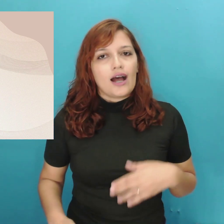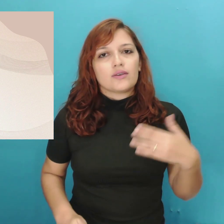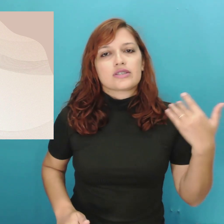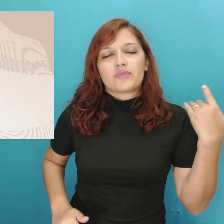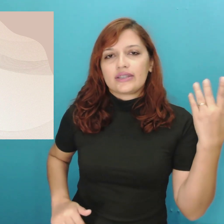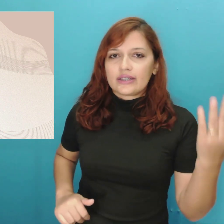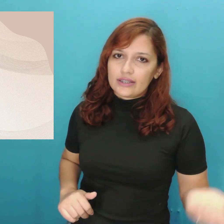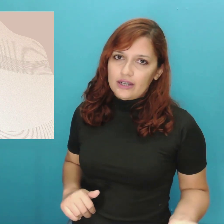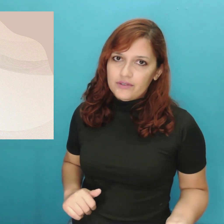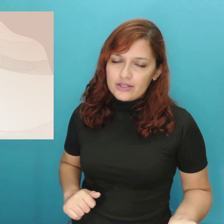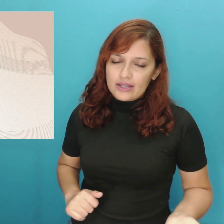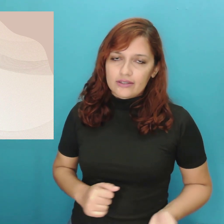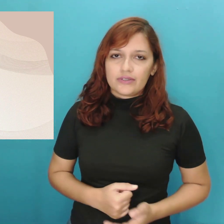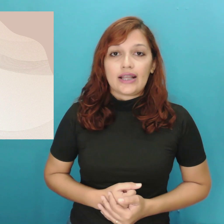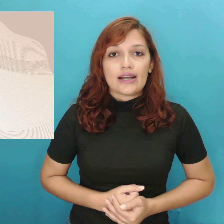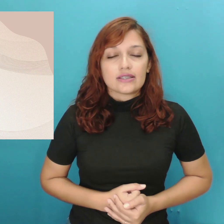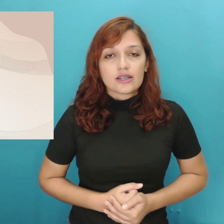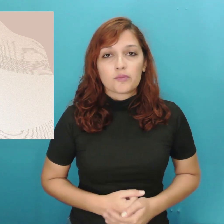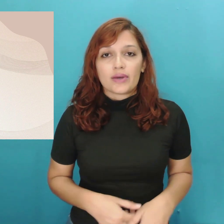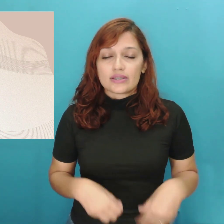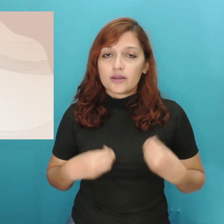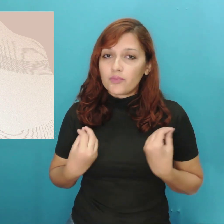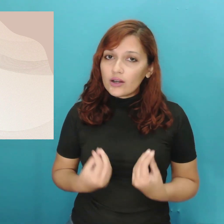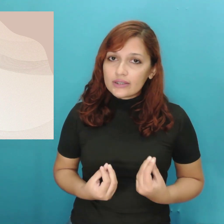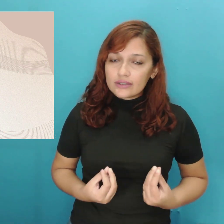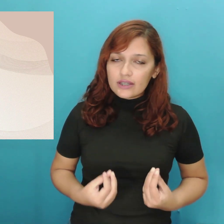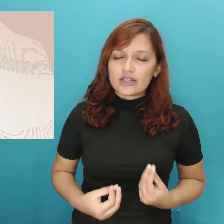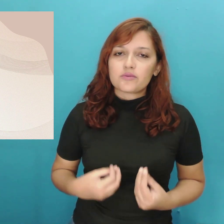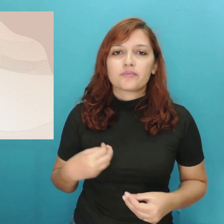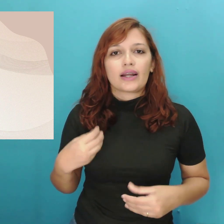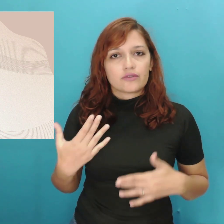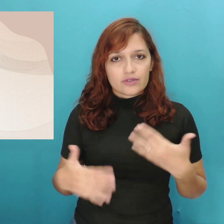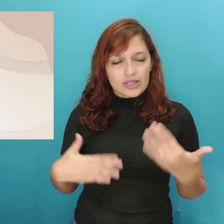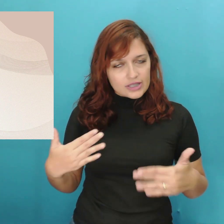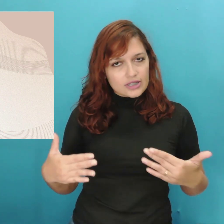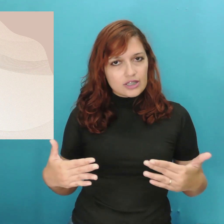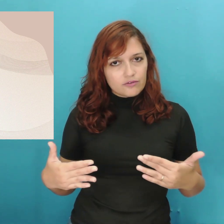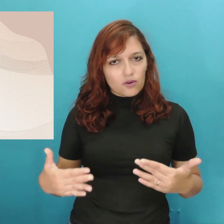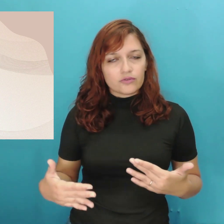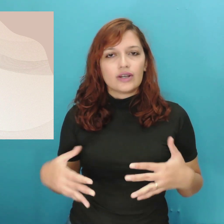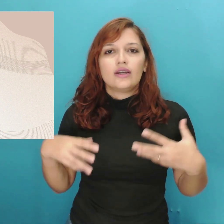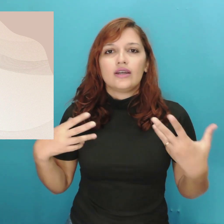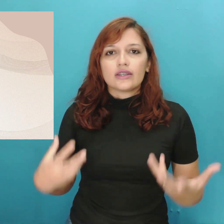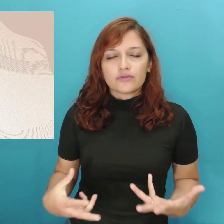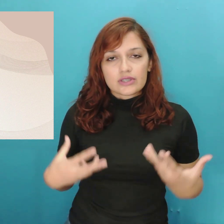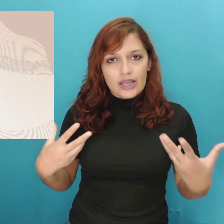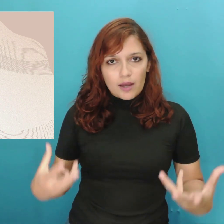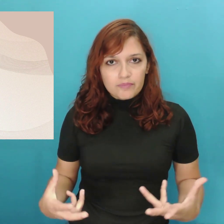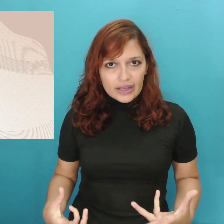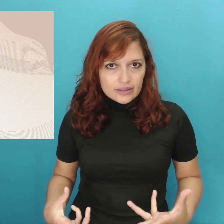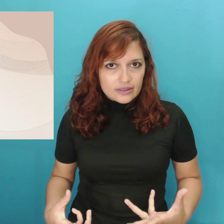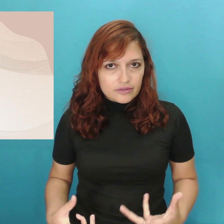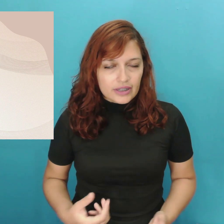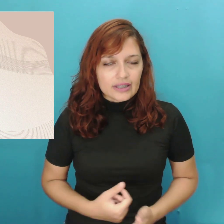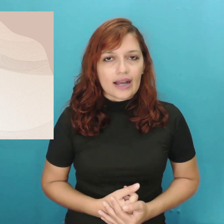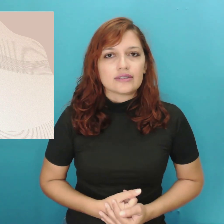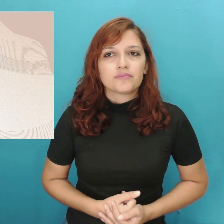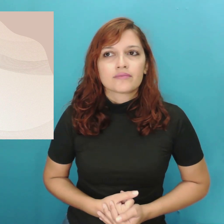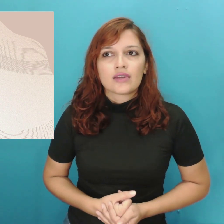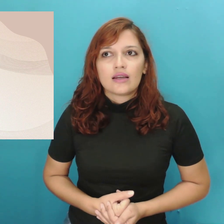videoaulas, praticando através das atividades. Mas é importantíssimo para que você se desenvolva e que você aprenda de verdade,